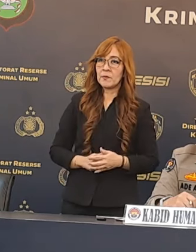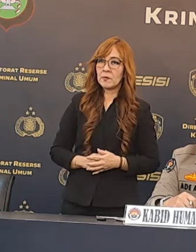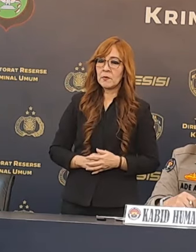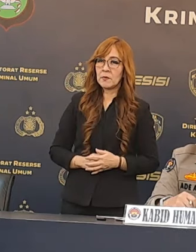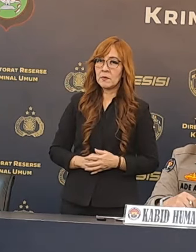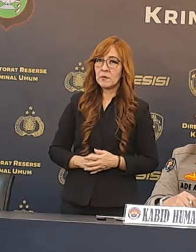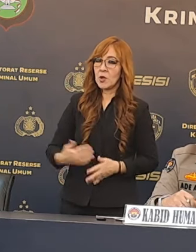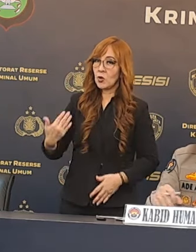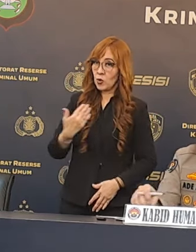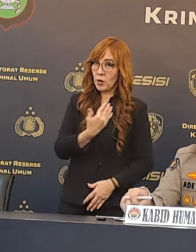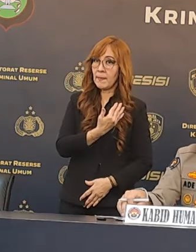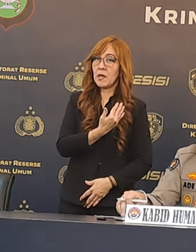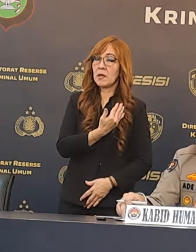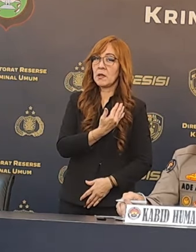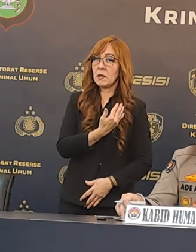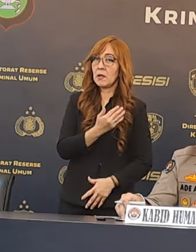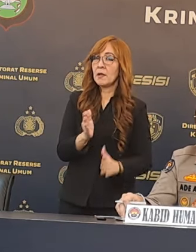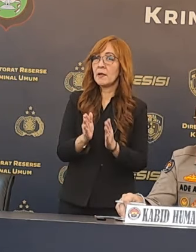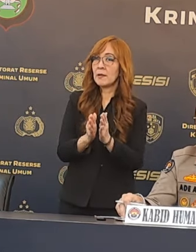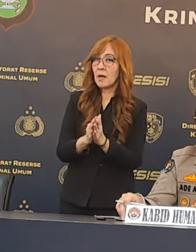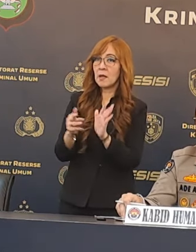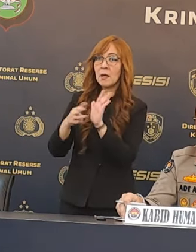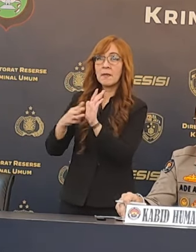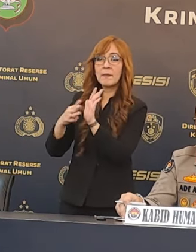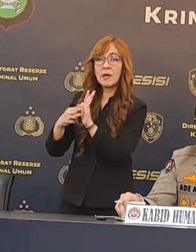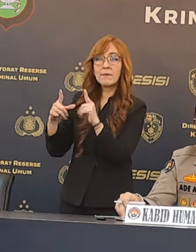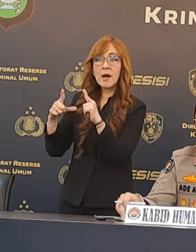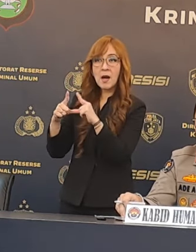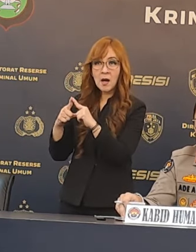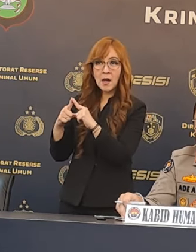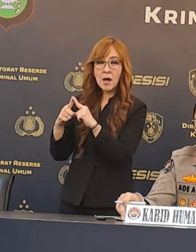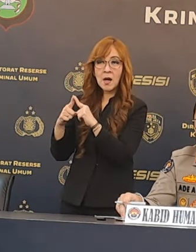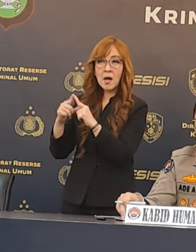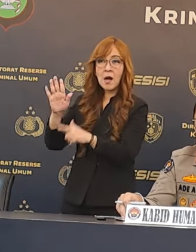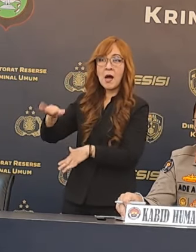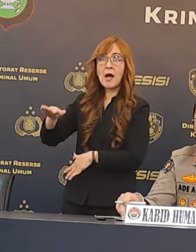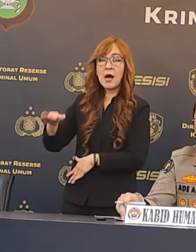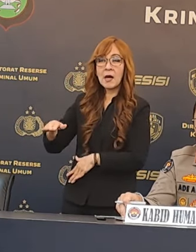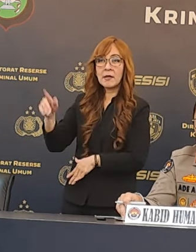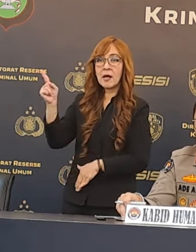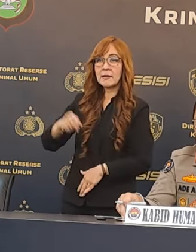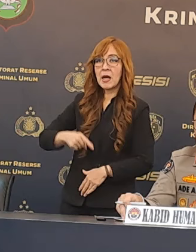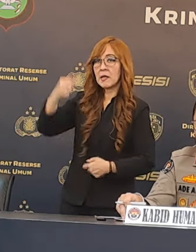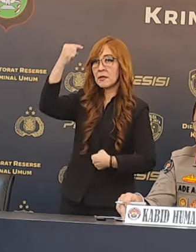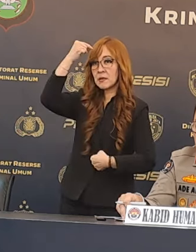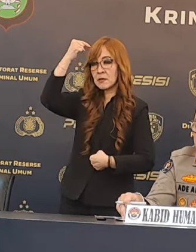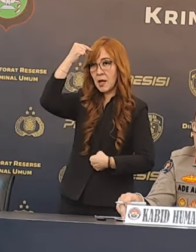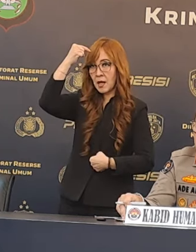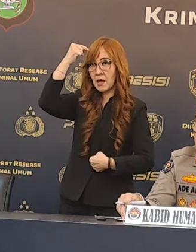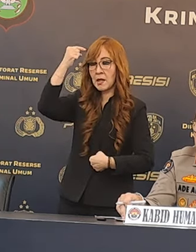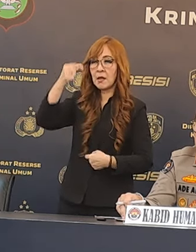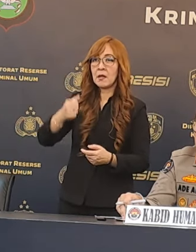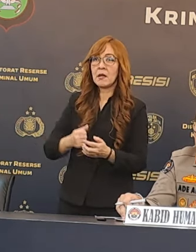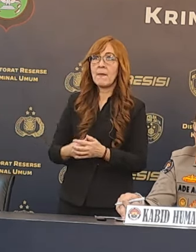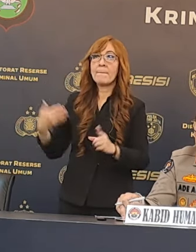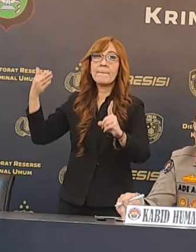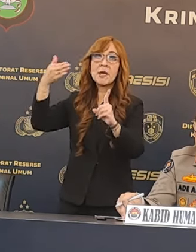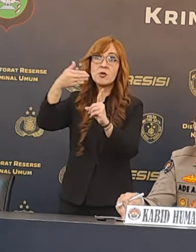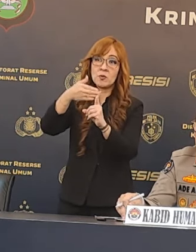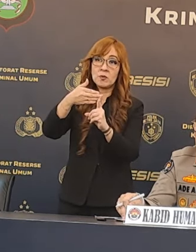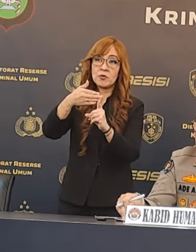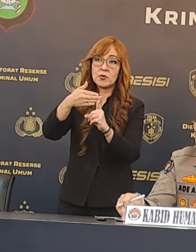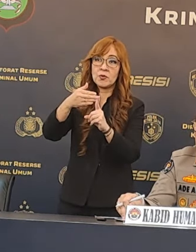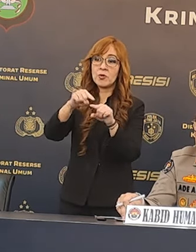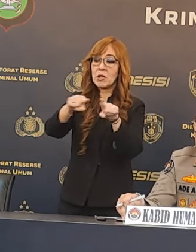yang merupakan korban dan MMA yang merupakan anak daripada tersangka menuju ke